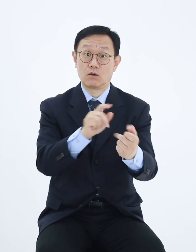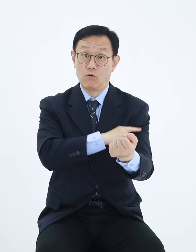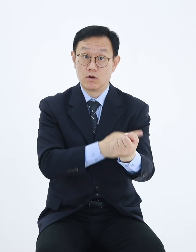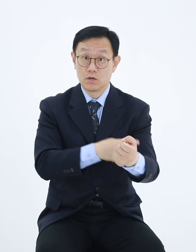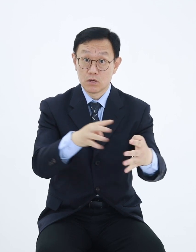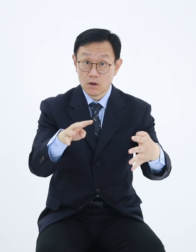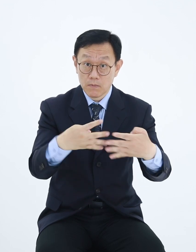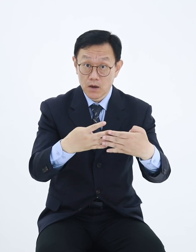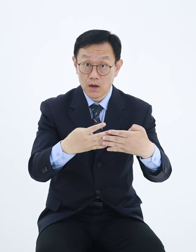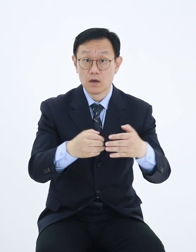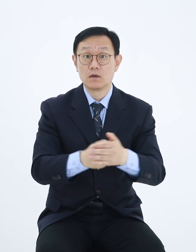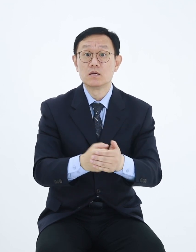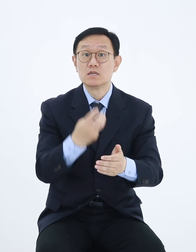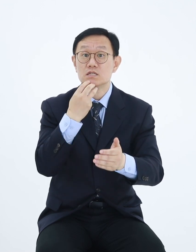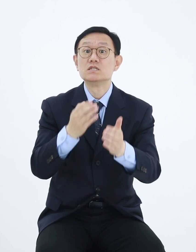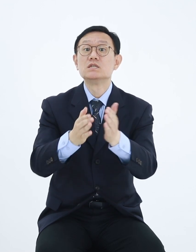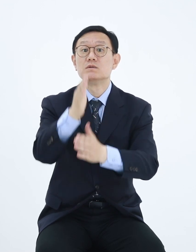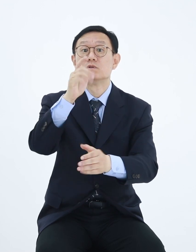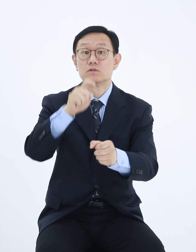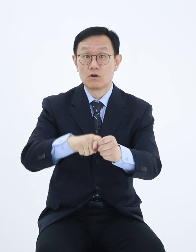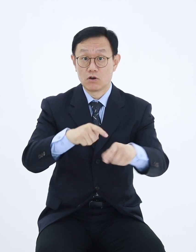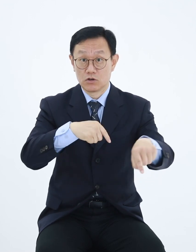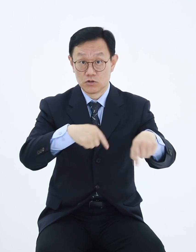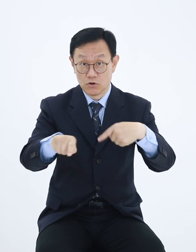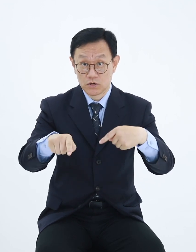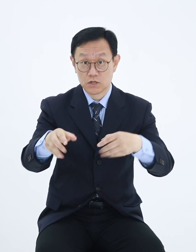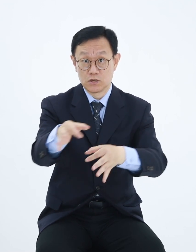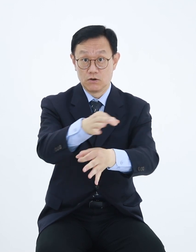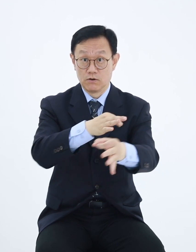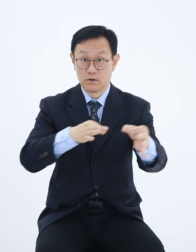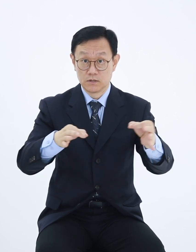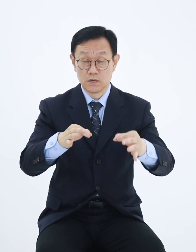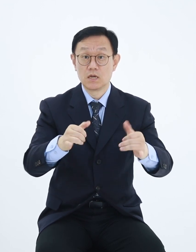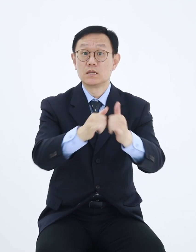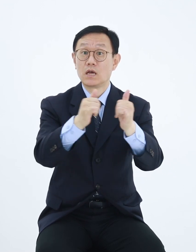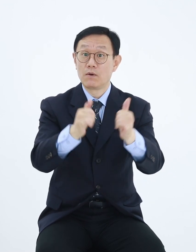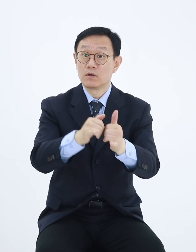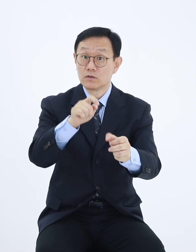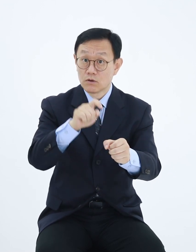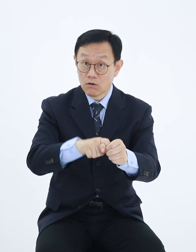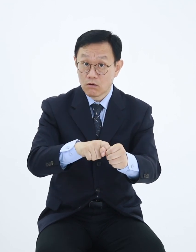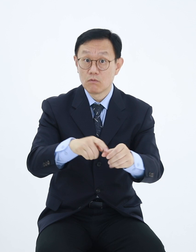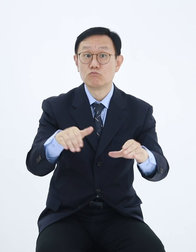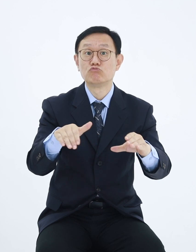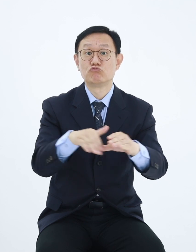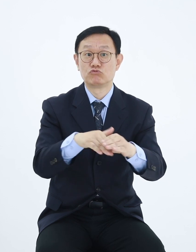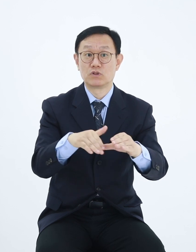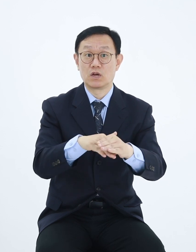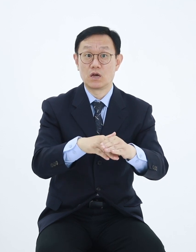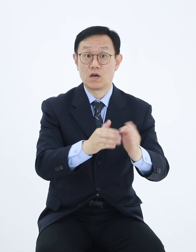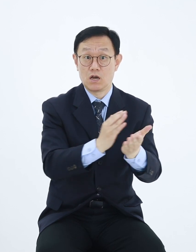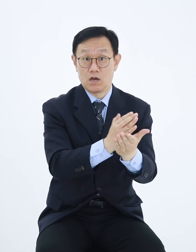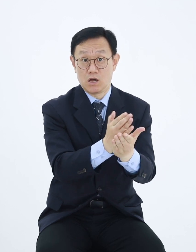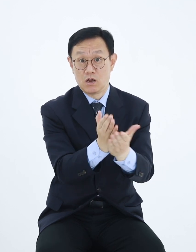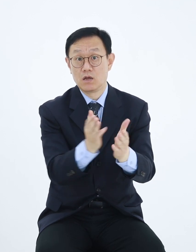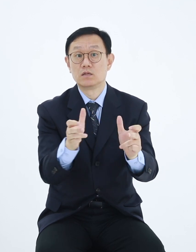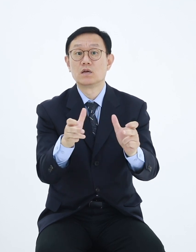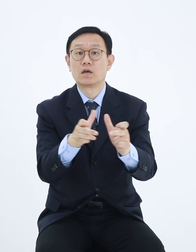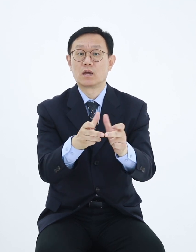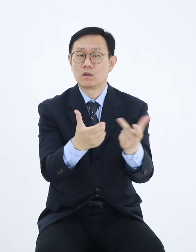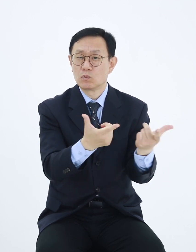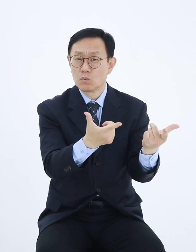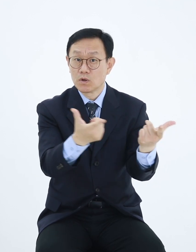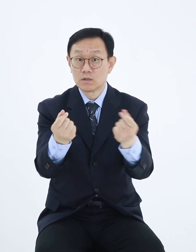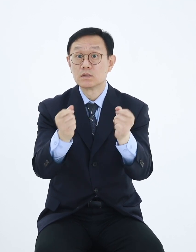협약은 시민적, 정치적, 경제적, 사회적 및 문화적 영역에서 장애인이